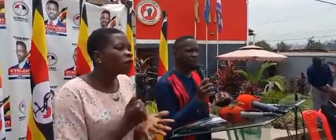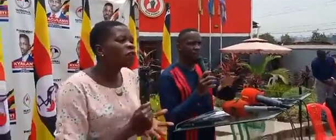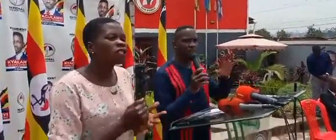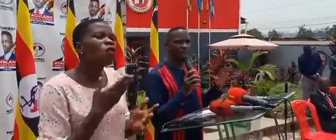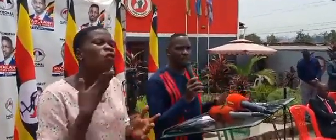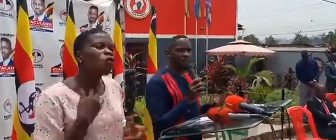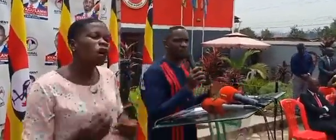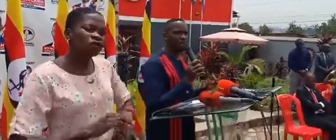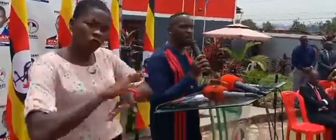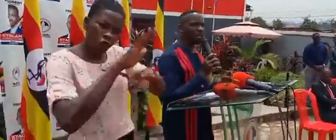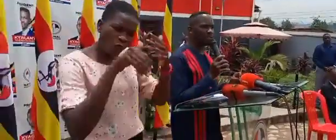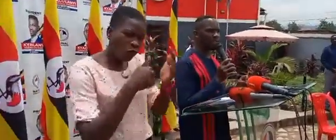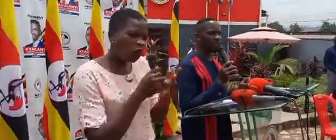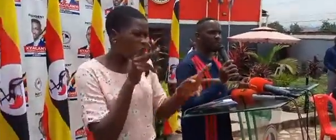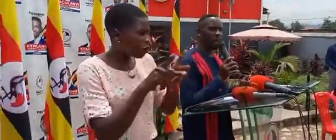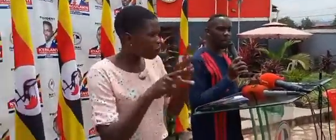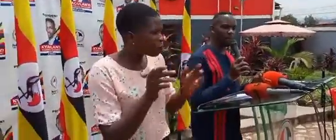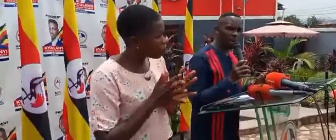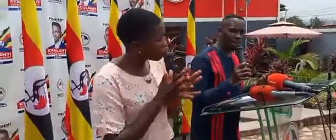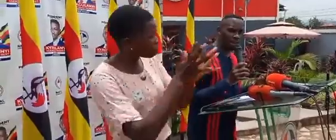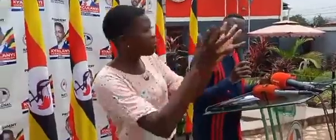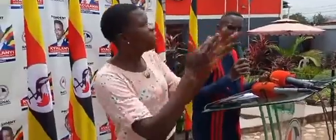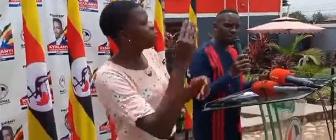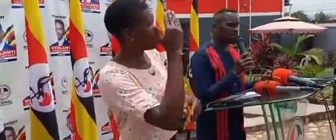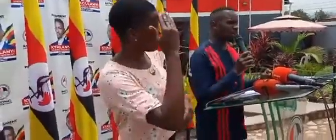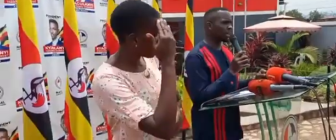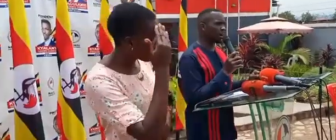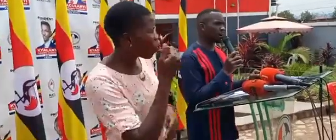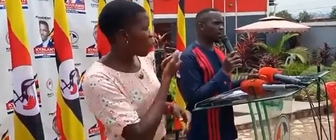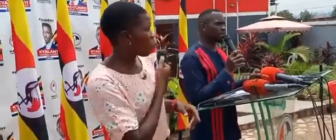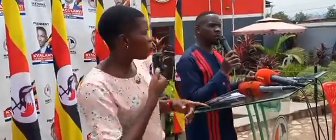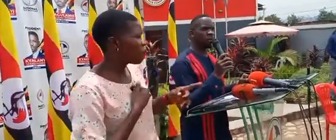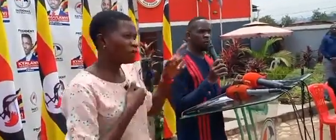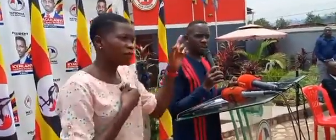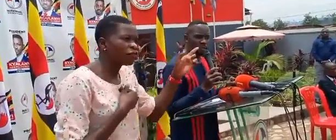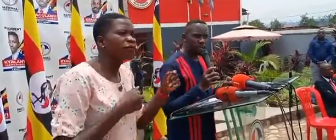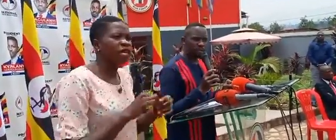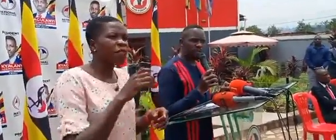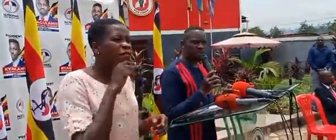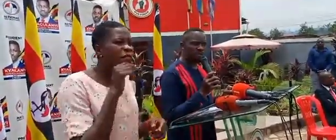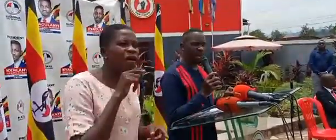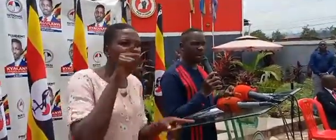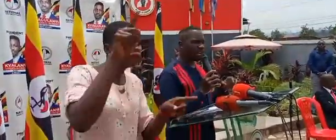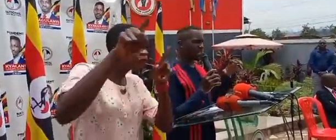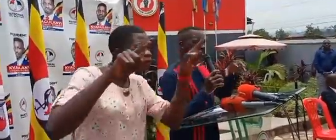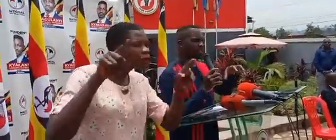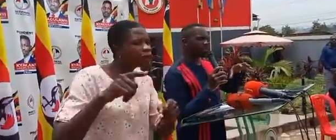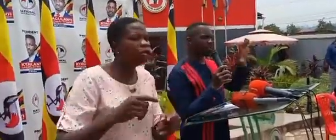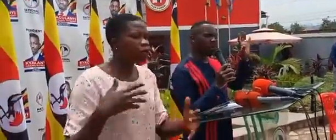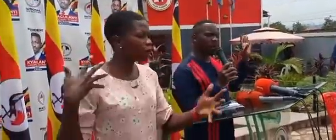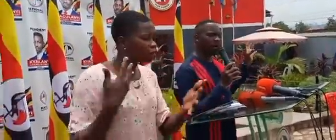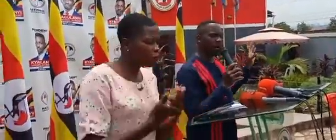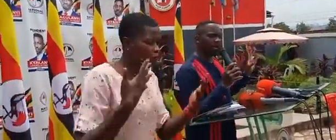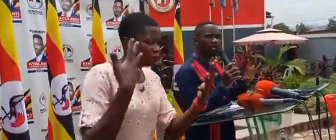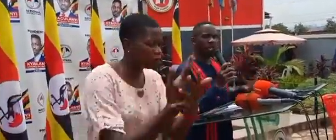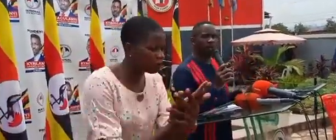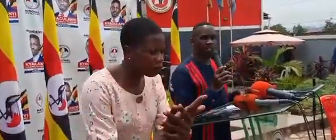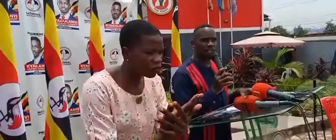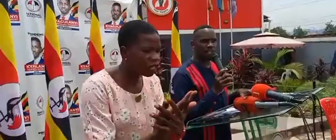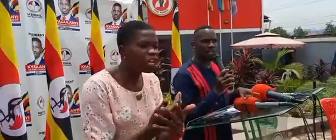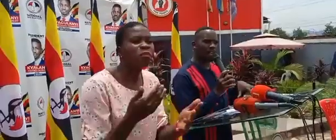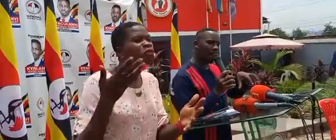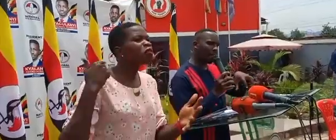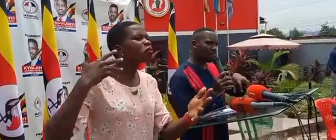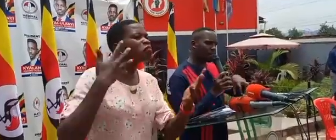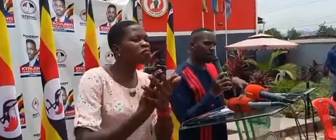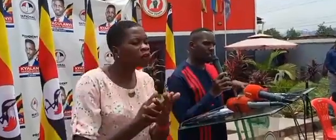shamimu bamala na abalala bazenga bawambibwa bazenga baisibu mubi so kakati uliwa haba wambanga teniyama